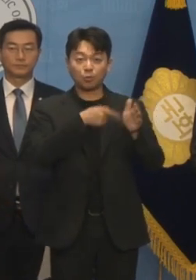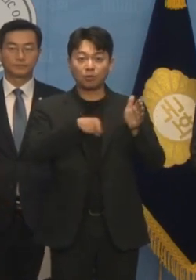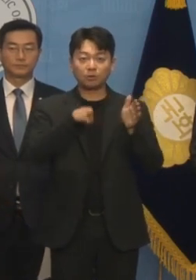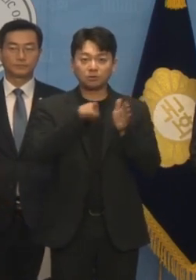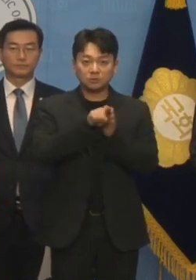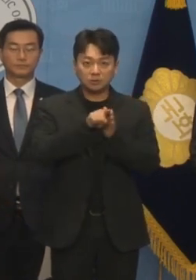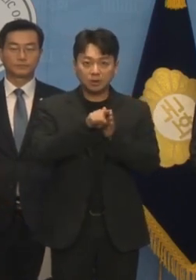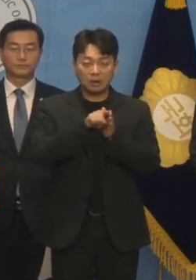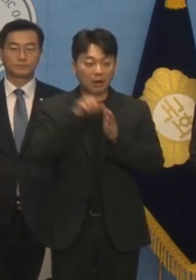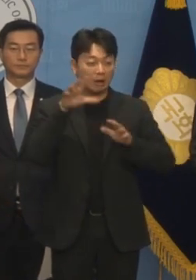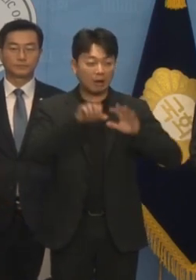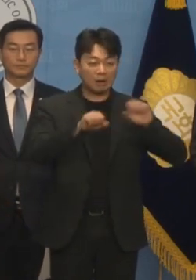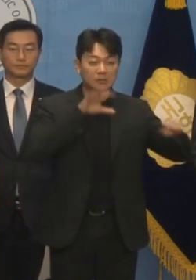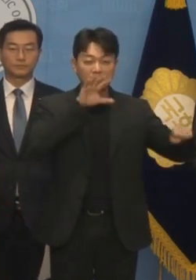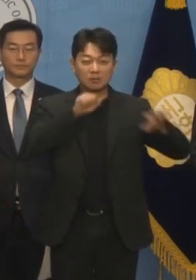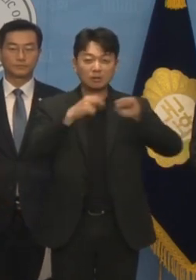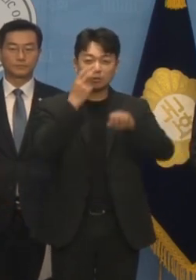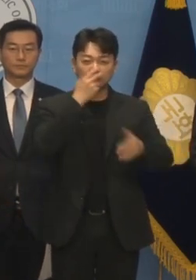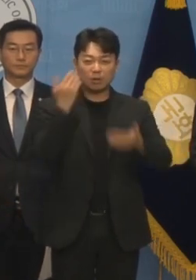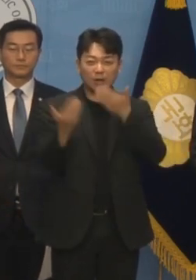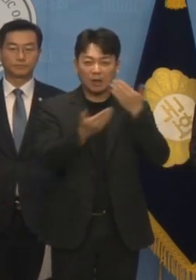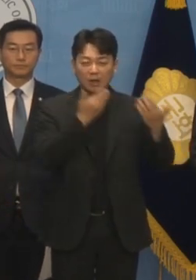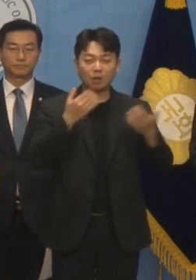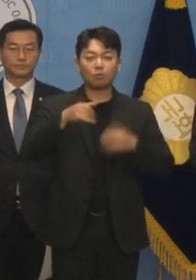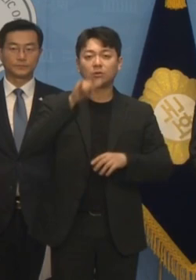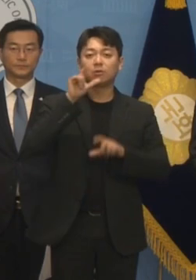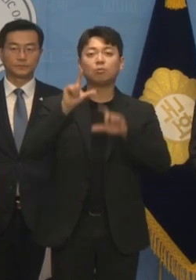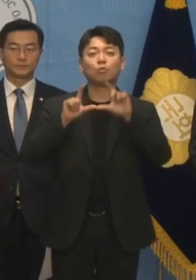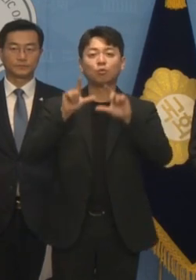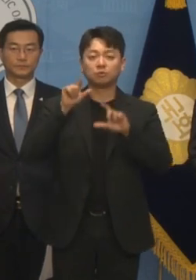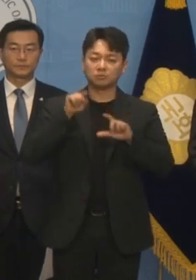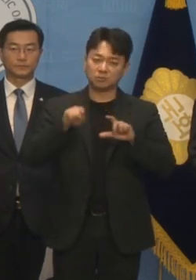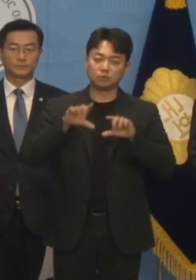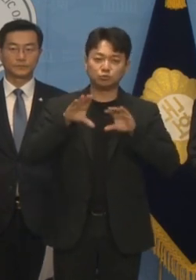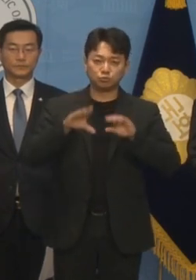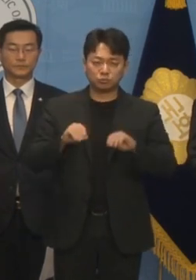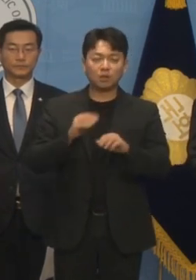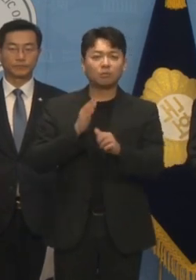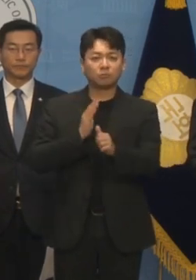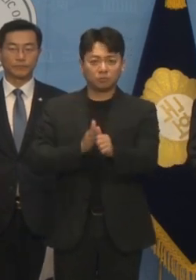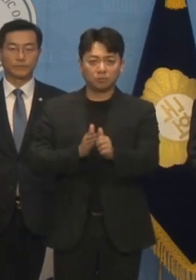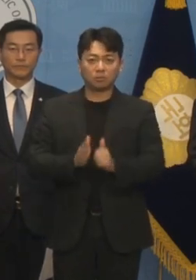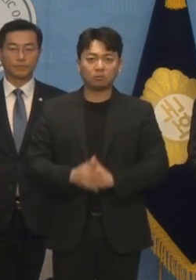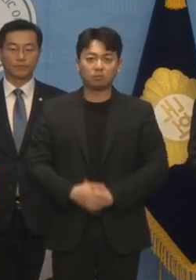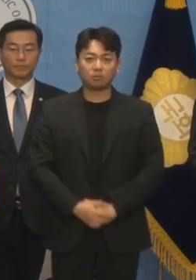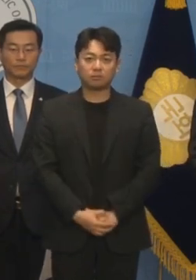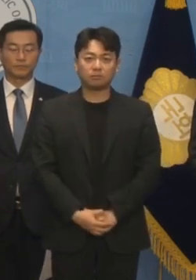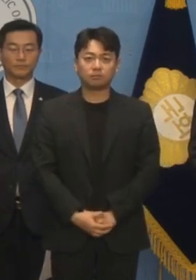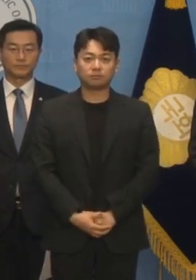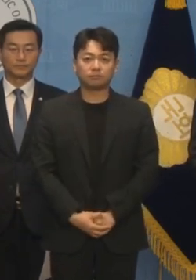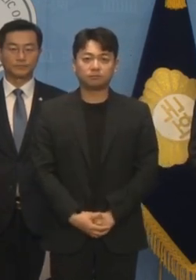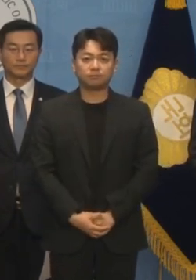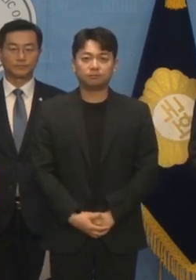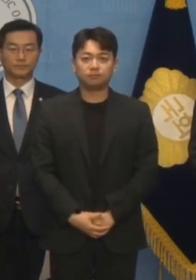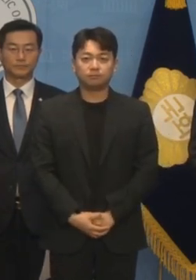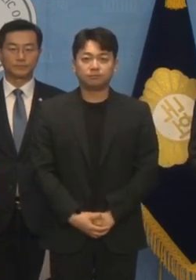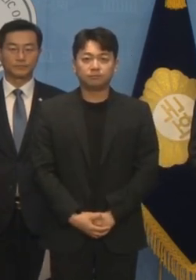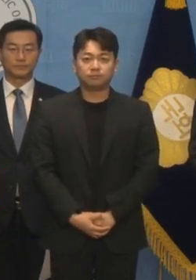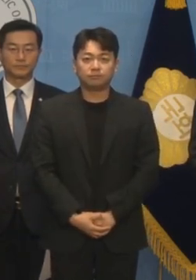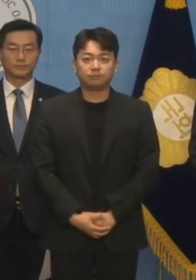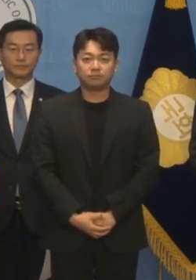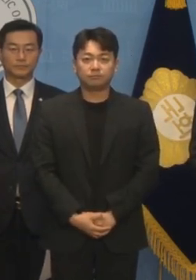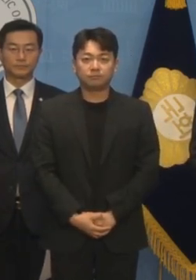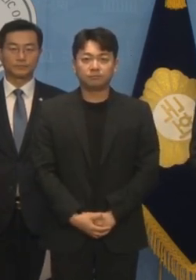아닌가 의심스럽습니다 이거를 즉각 중단하고 이거를 시민들께 혐의가